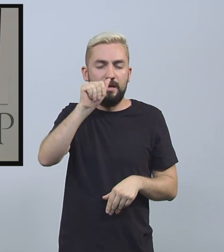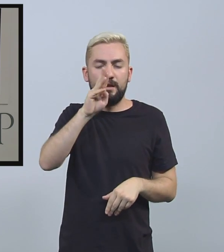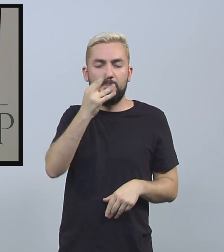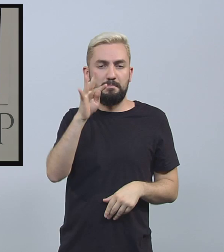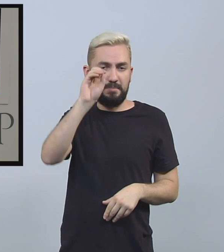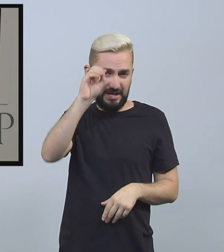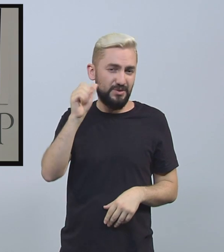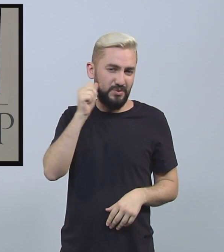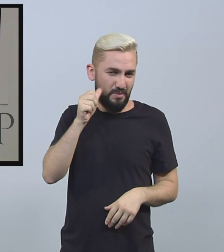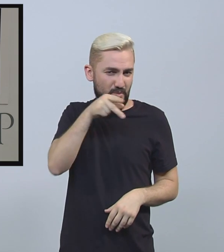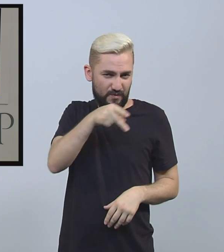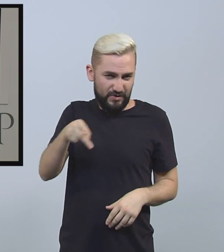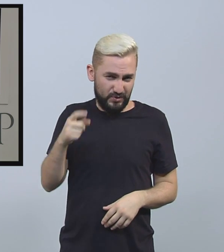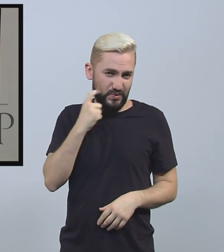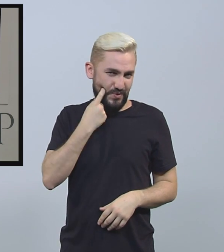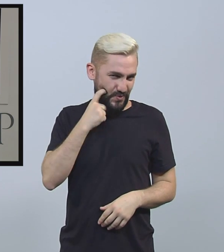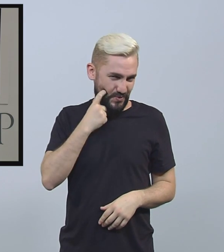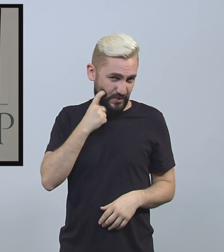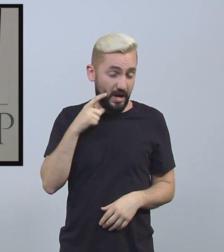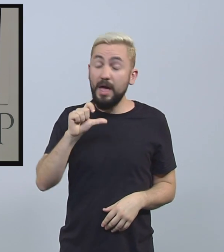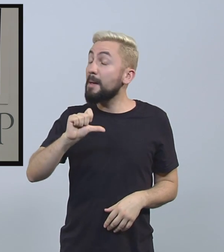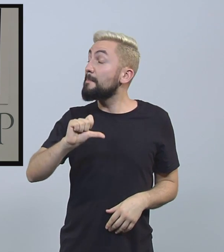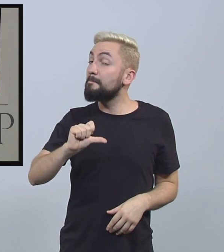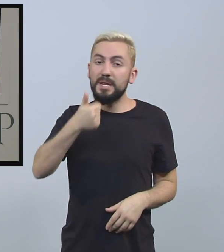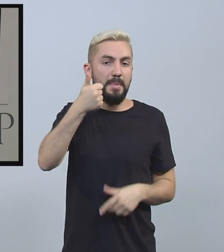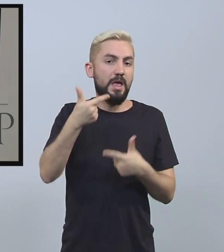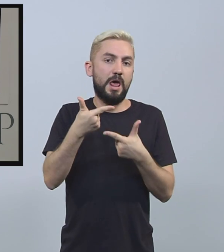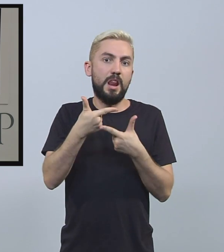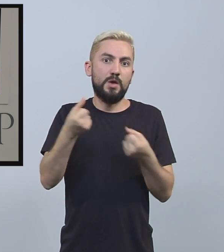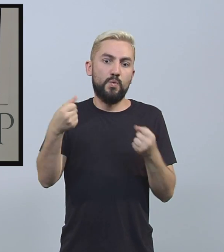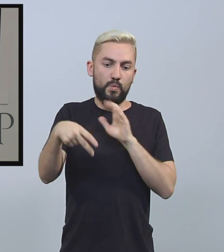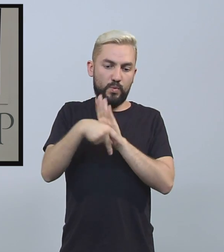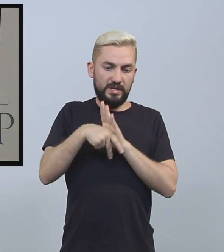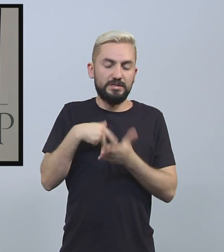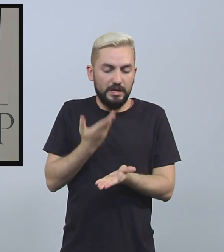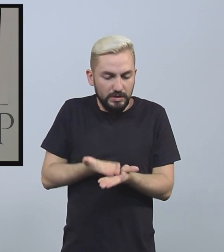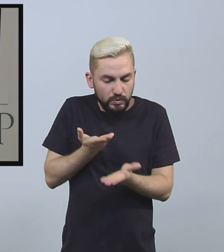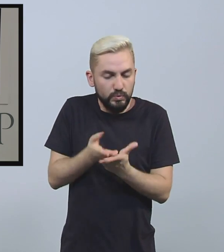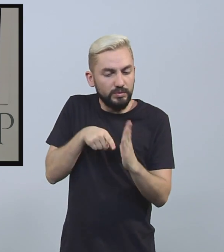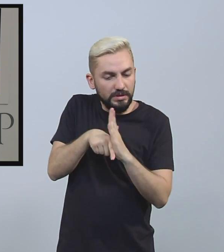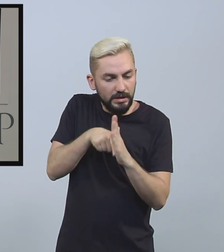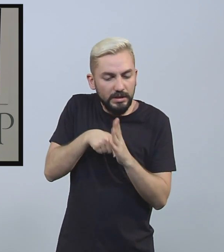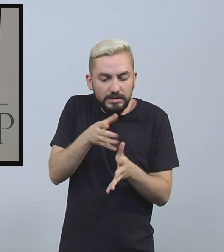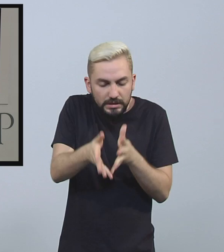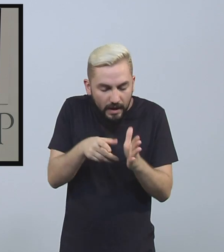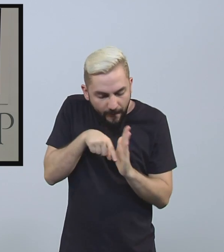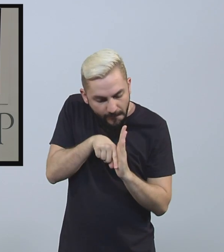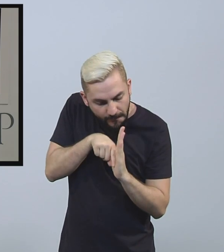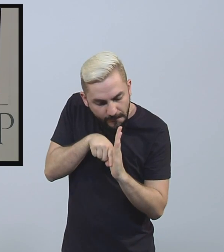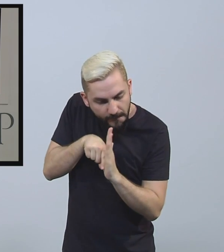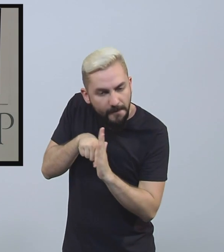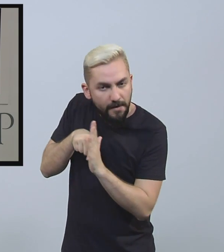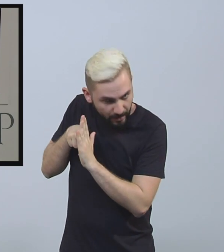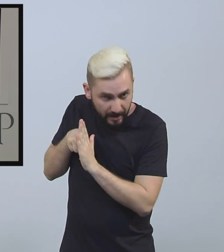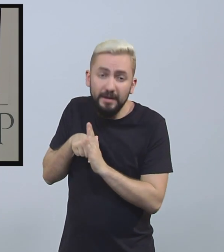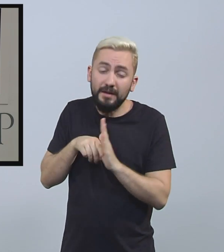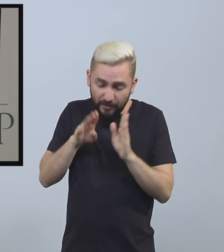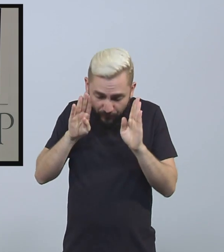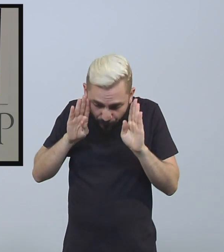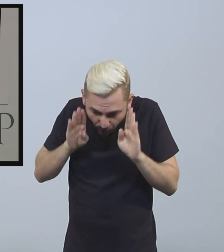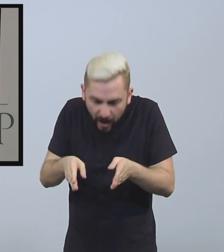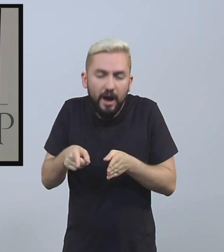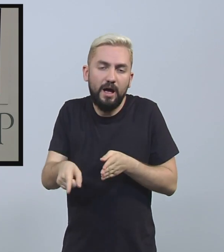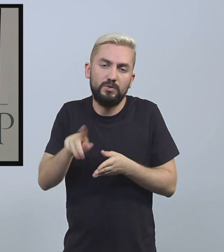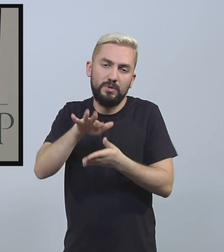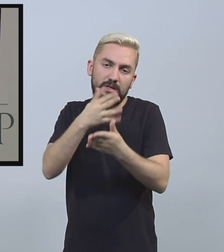a primeira linguista no Brasil a se dedicar ao estudo das línguas de sinais, especificamente da